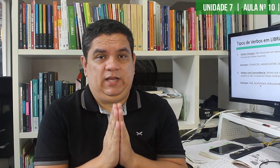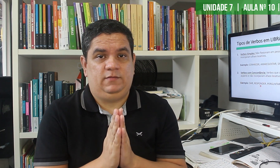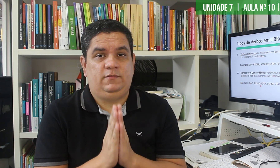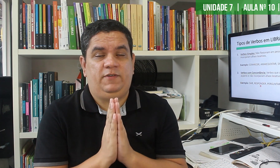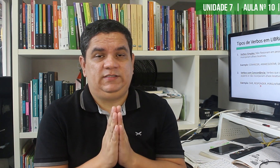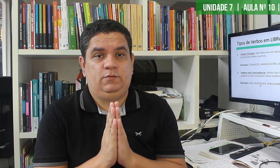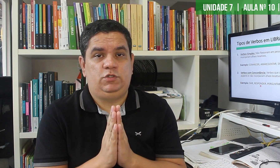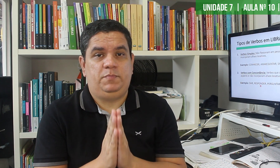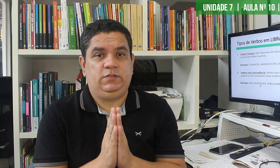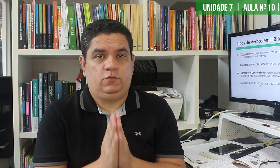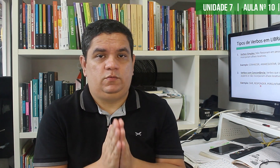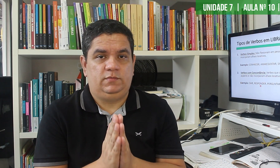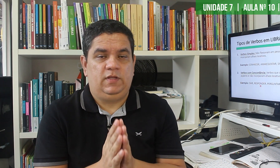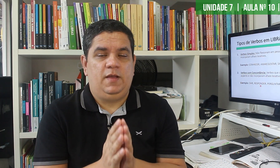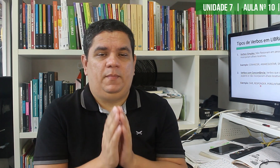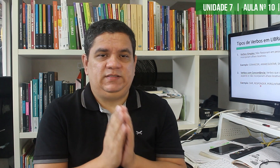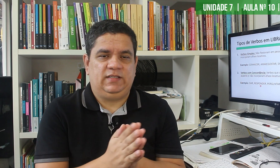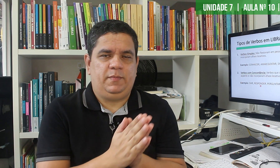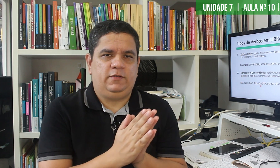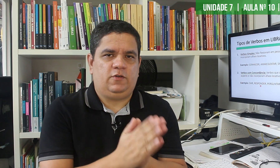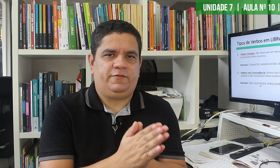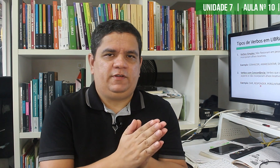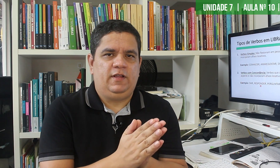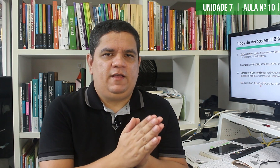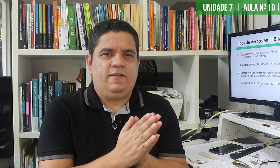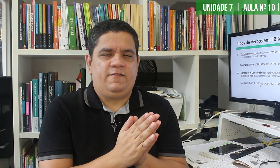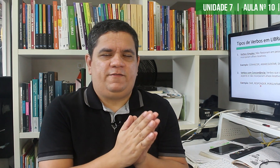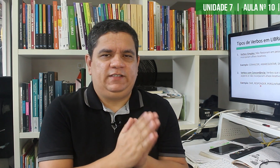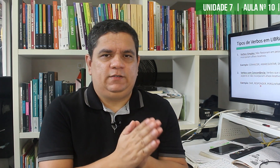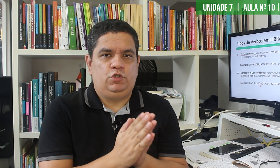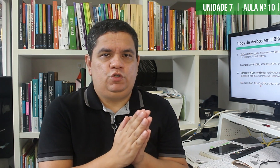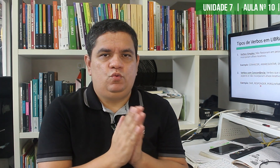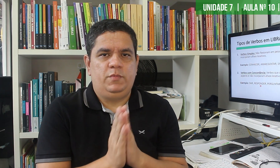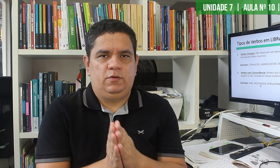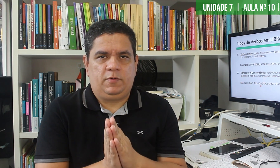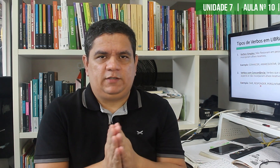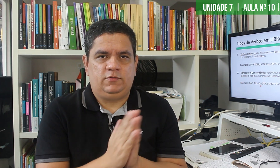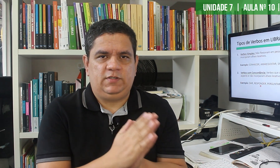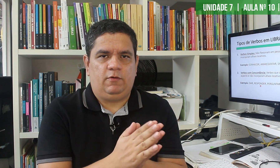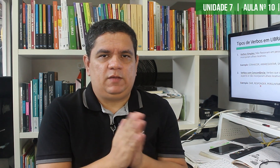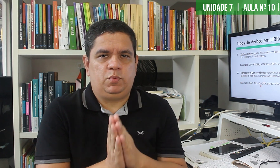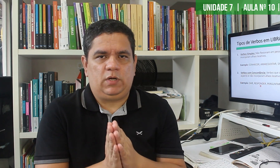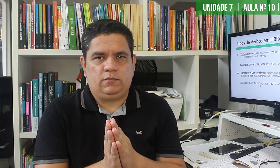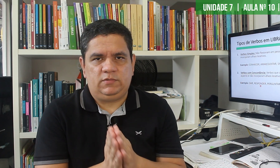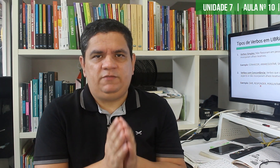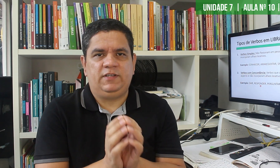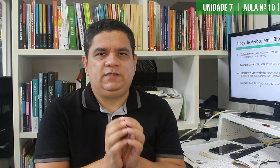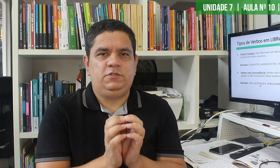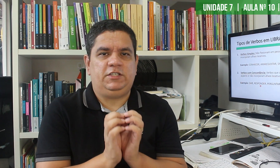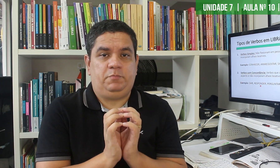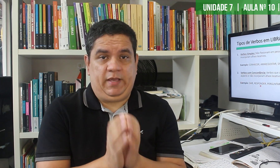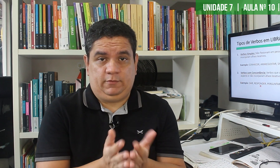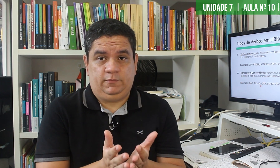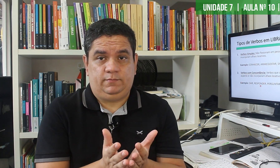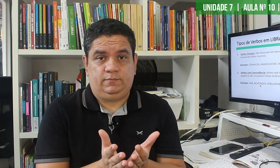tá? Flexão de pessoa. Mas ela também sofre flexão de número, por causa do singular e plural. E flexão de aspecto,